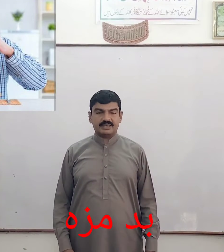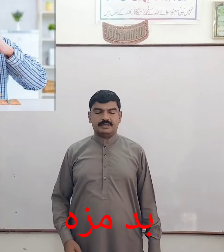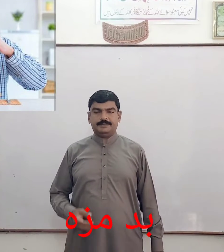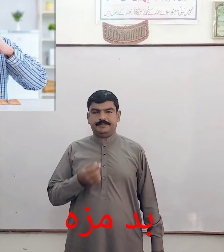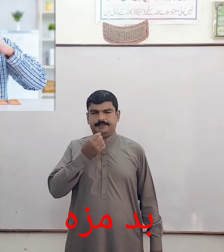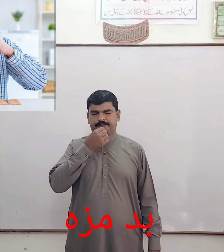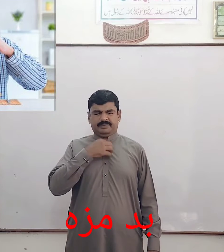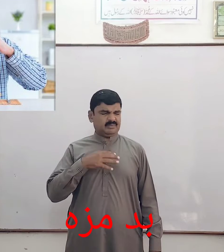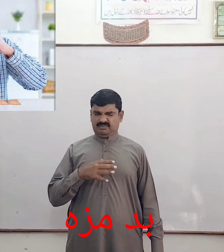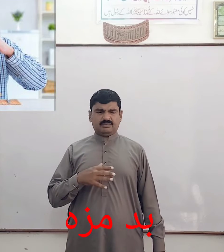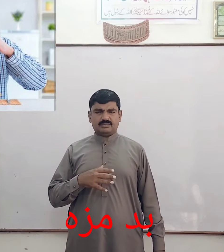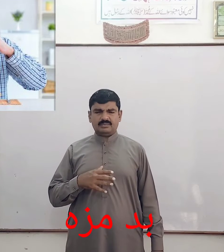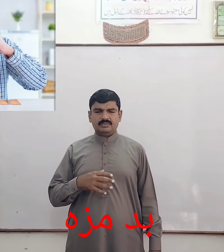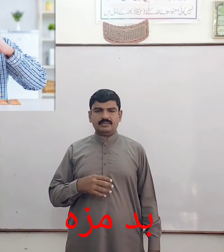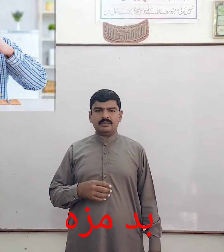बदमजा